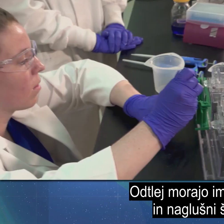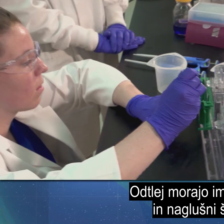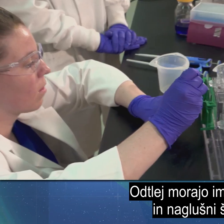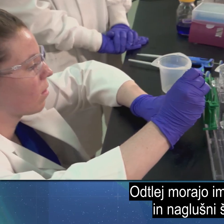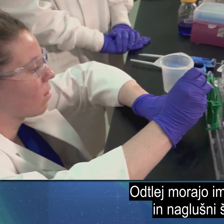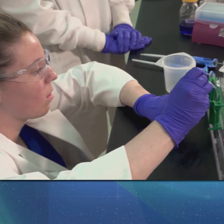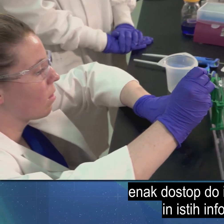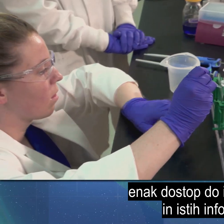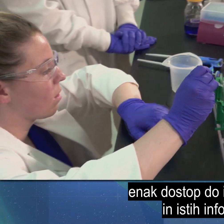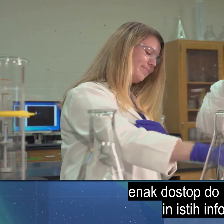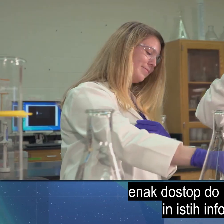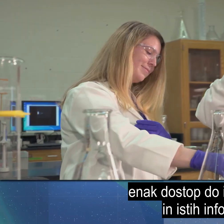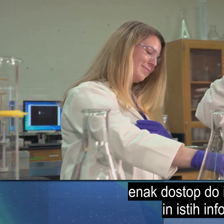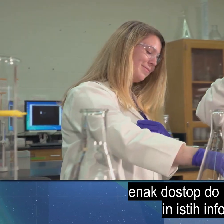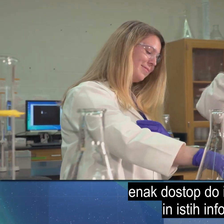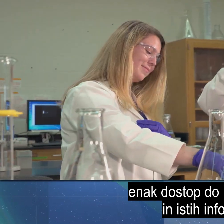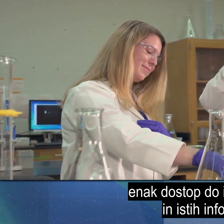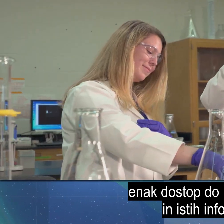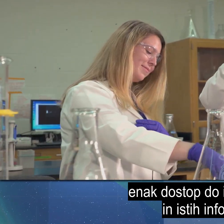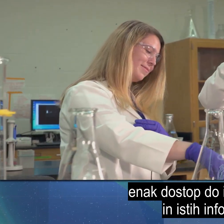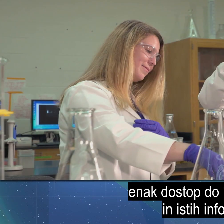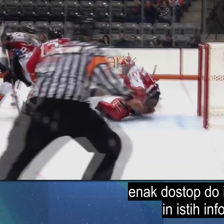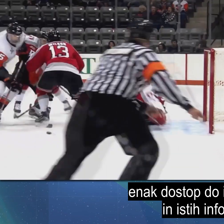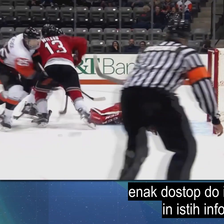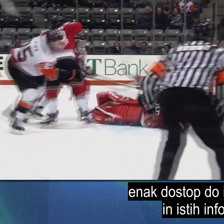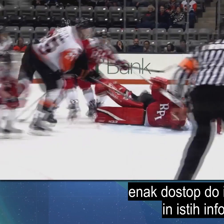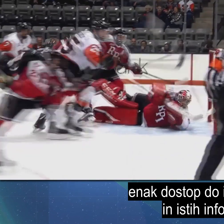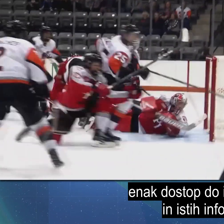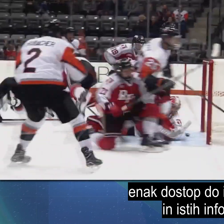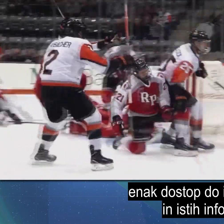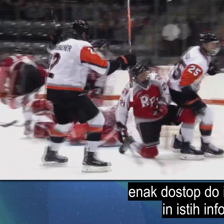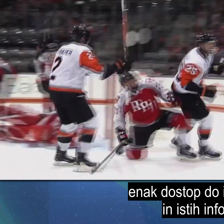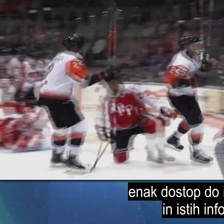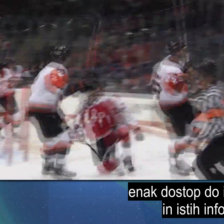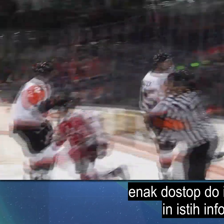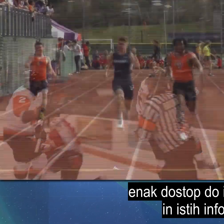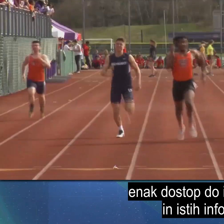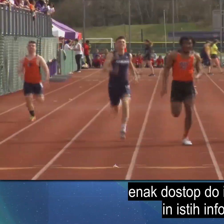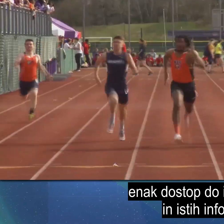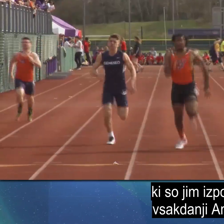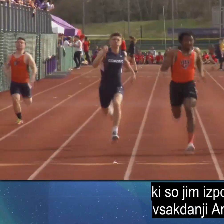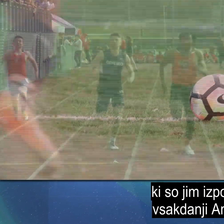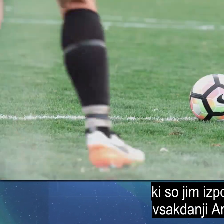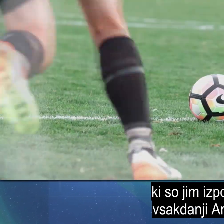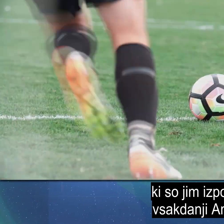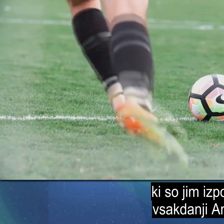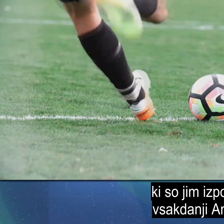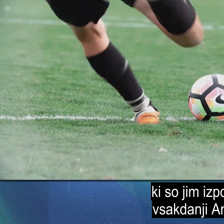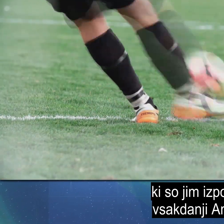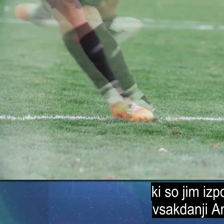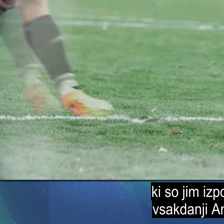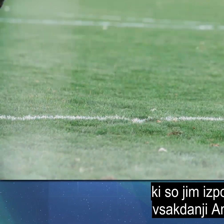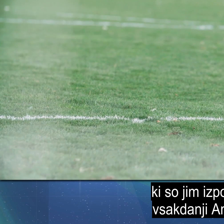enak dostop do istih izkušenj in istih informacij, ki so jim izpostavljeni vsakdanji Američani.